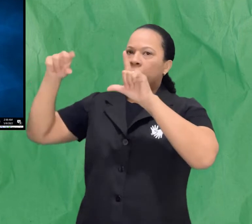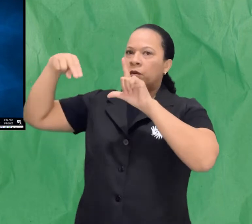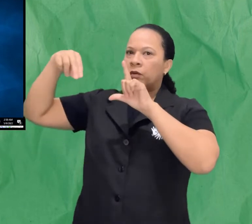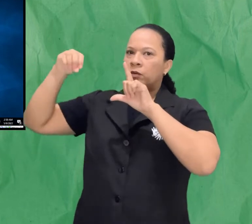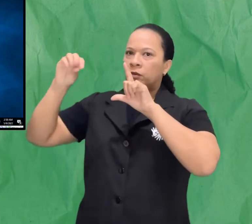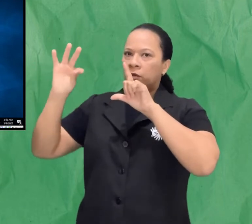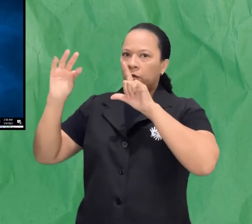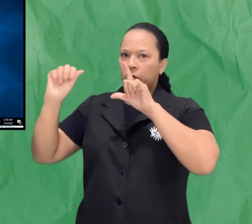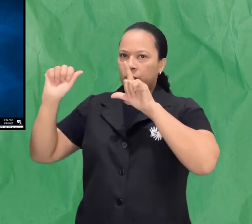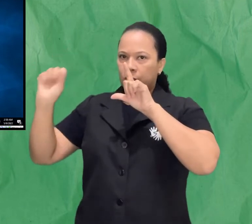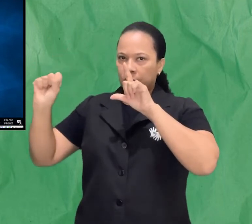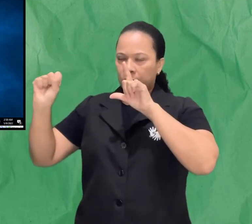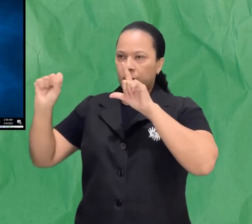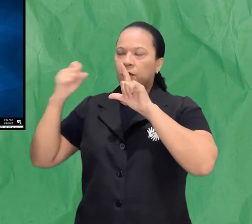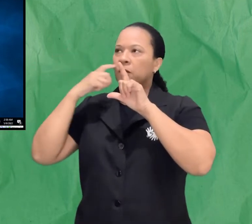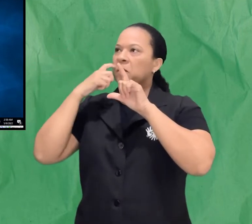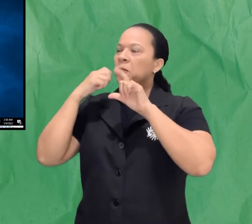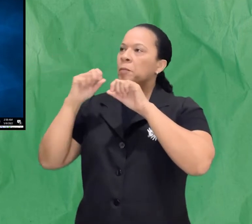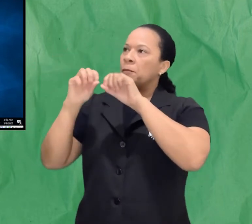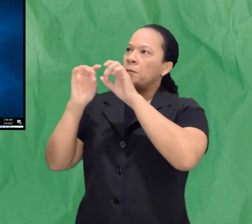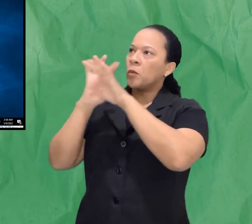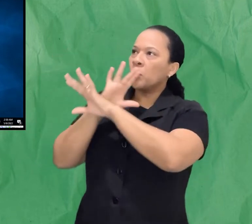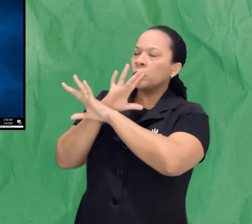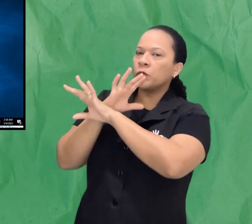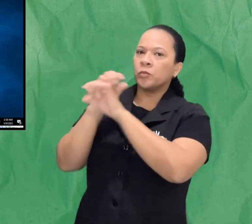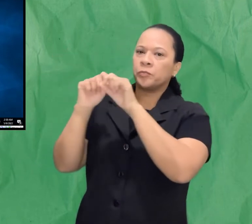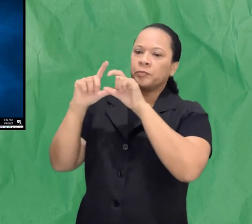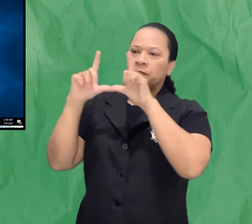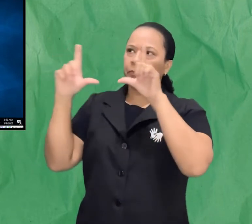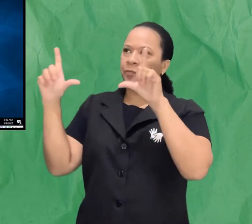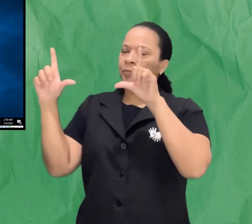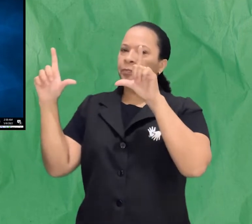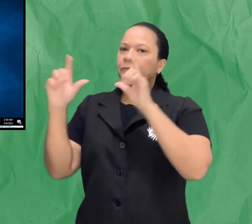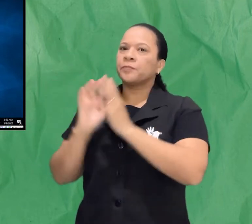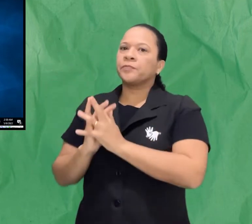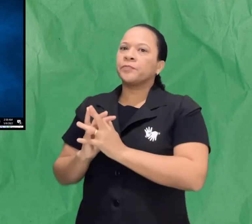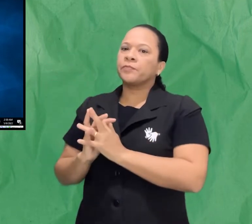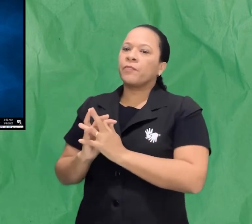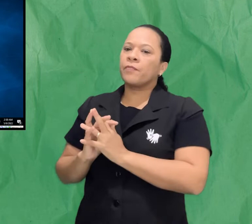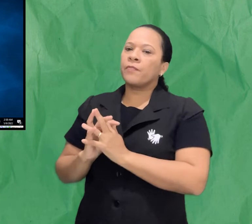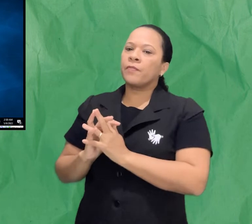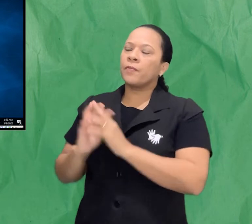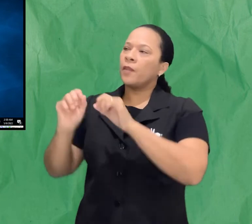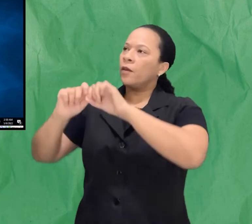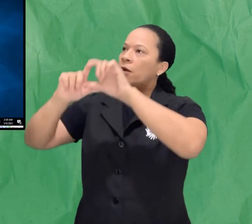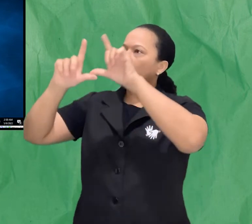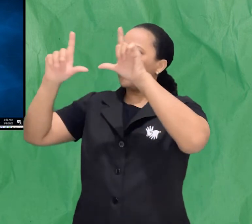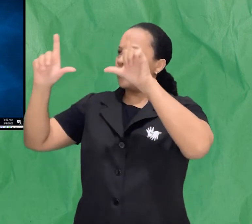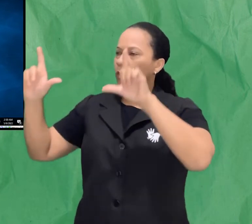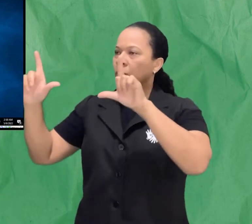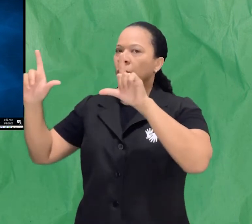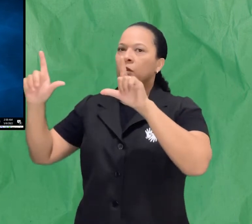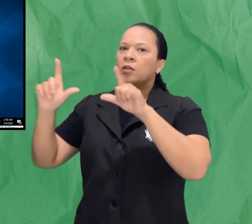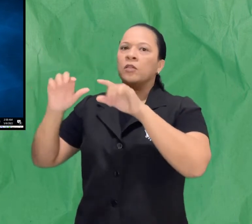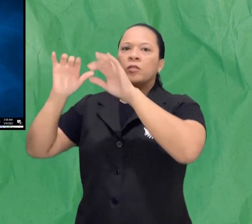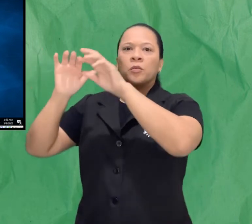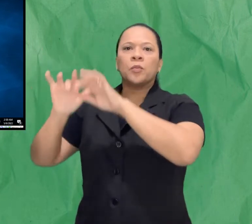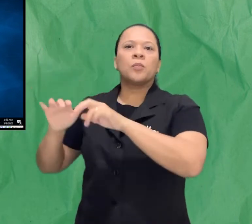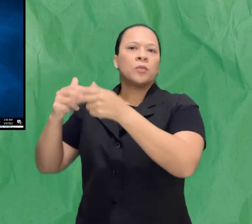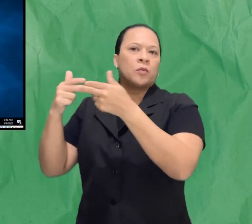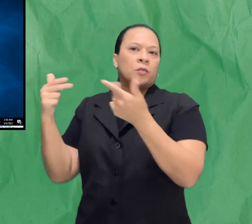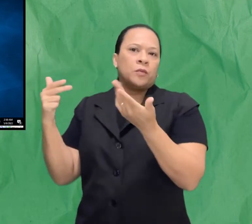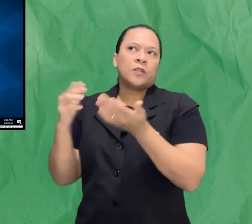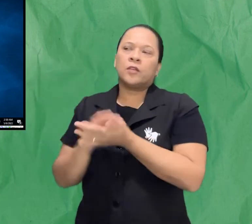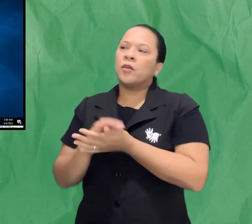Pronto. Vou deletar isso aqui quietinho. Então, aqui ó, abri o bloco de notas, vou digitar alguma coisa